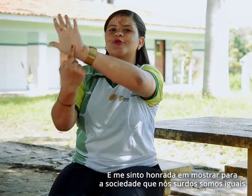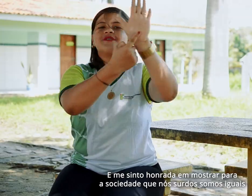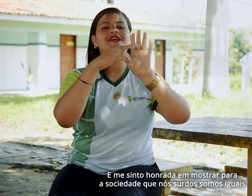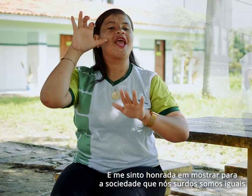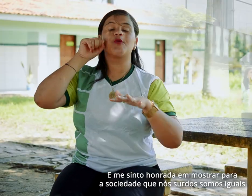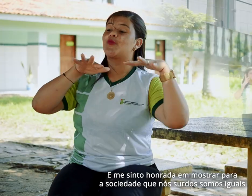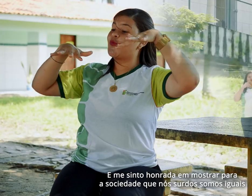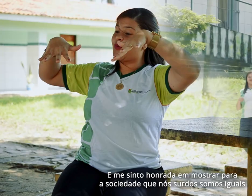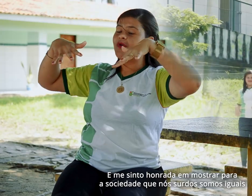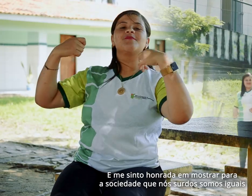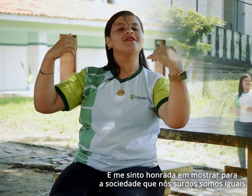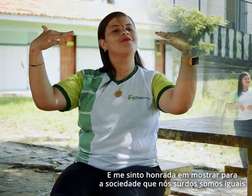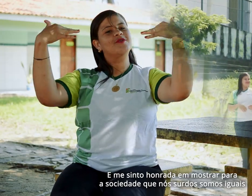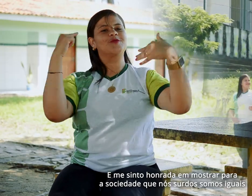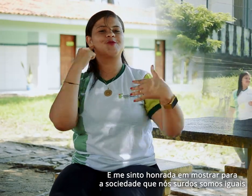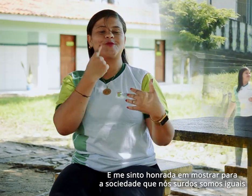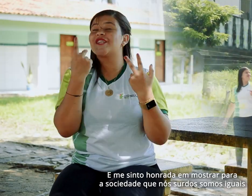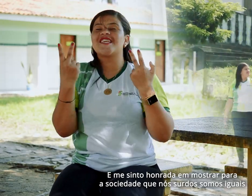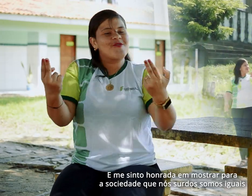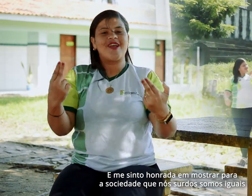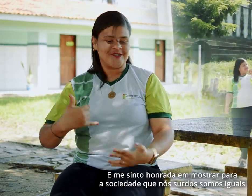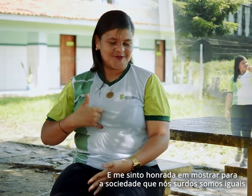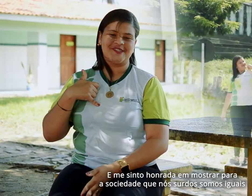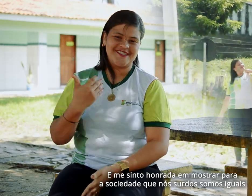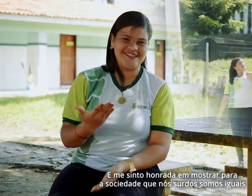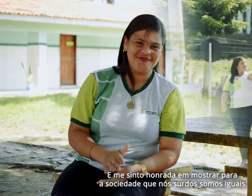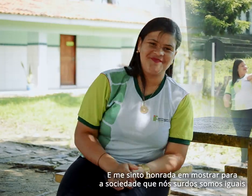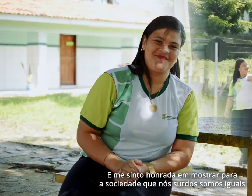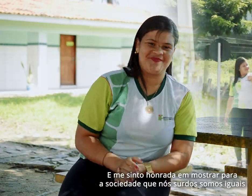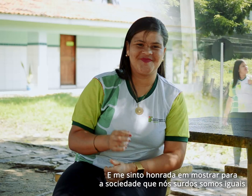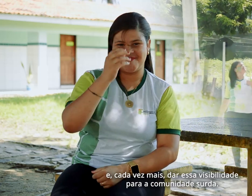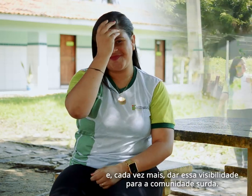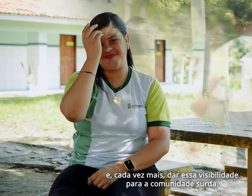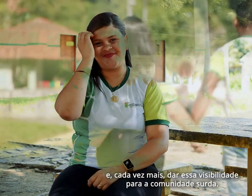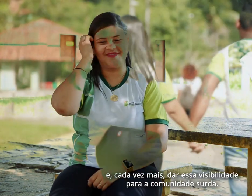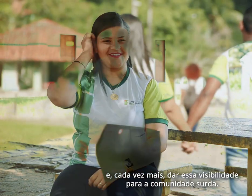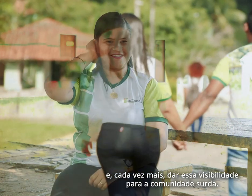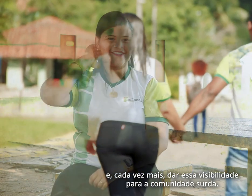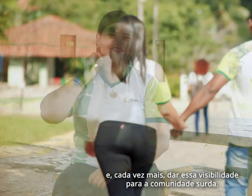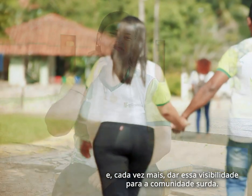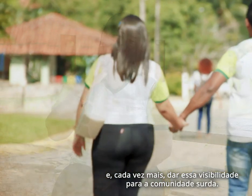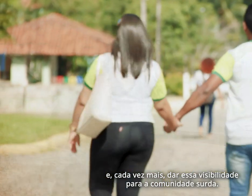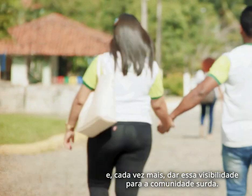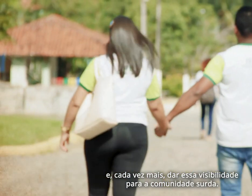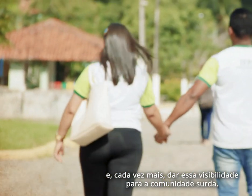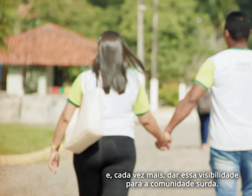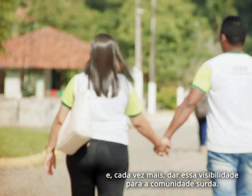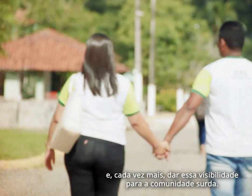me sinto honrada em mostrar para a sociedade que nós surdos somos iguais e cada vez mais dá essa visibilidade para a comunidade